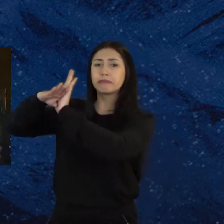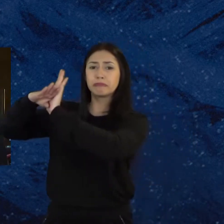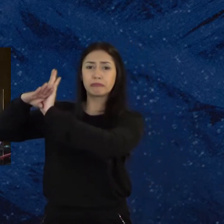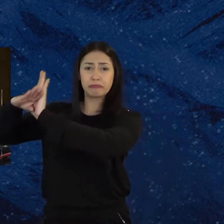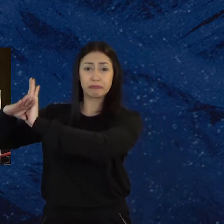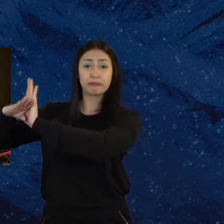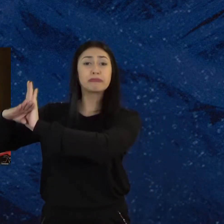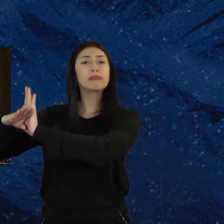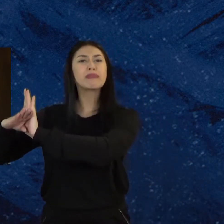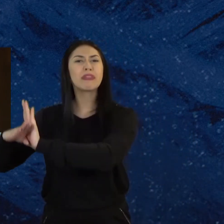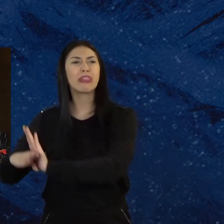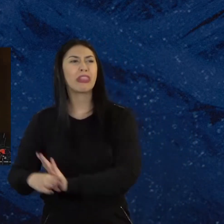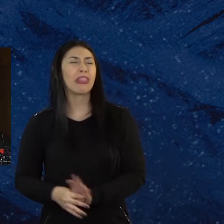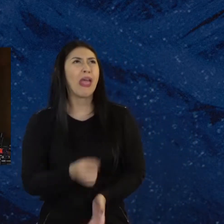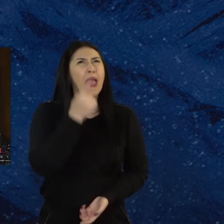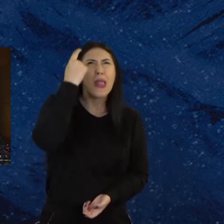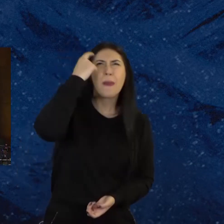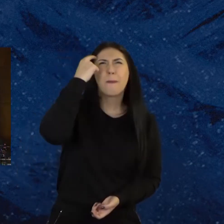reinar.